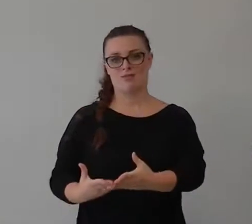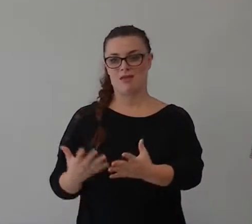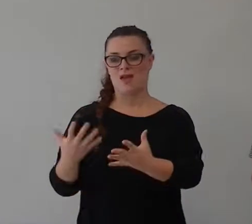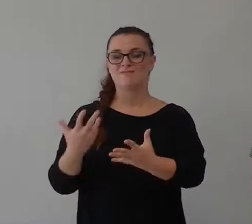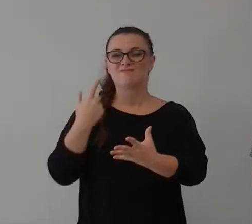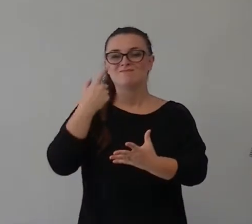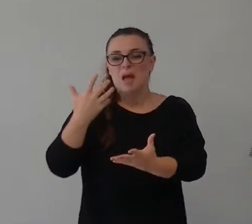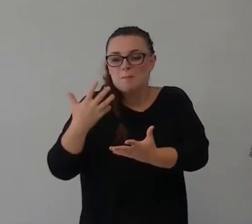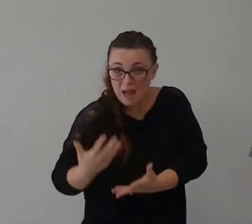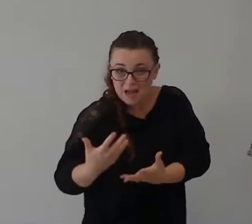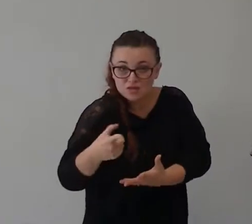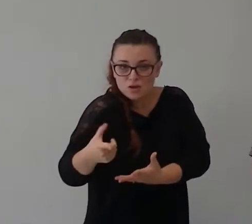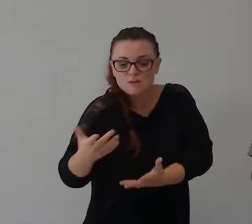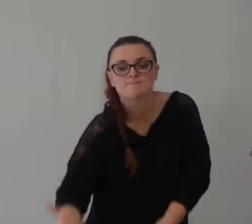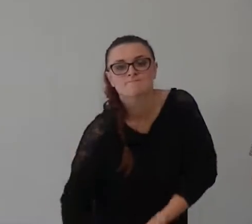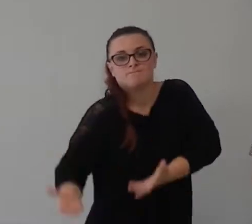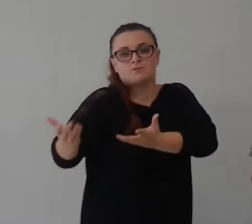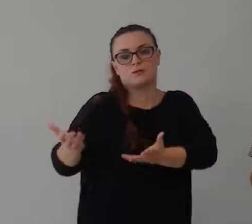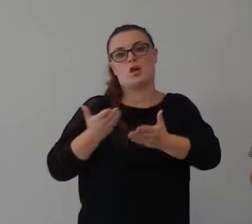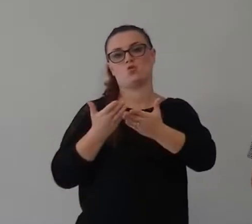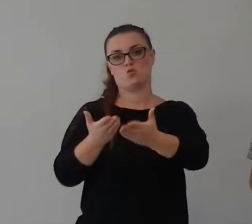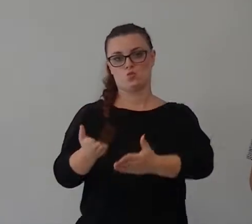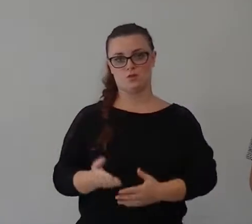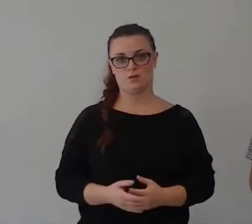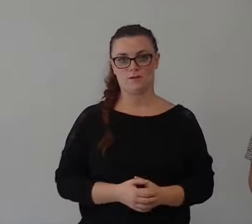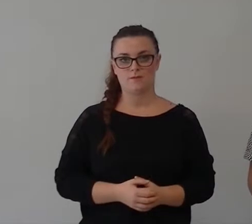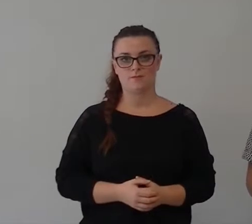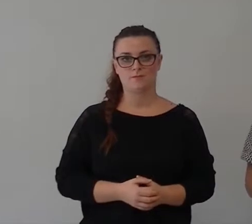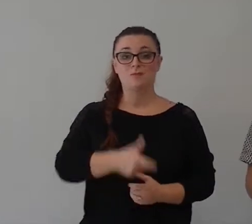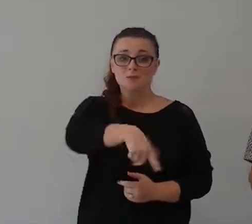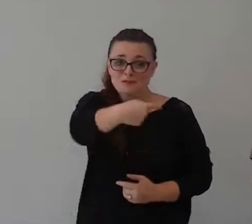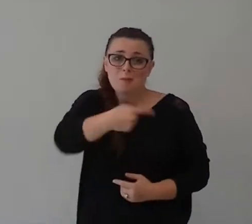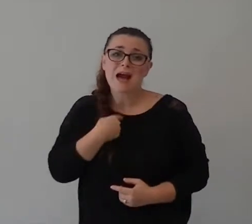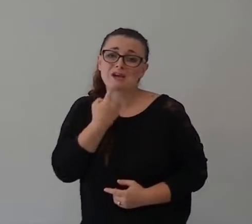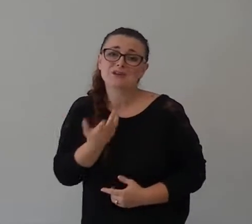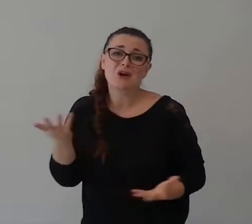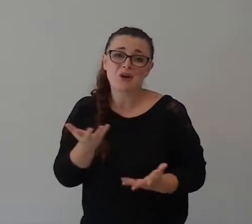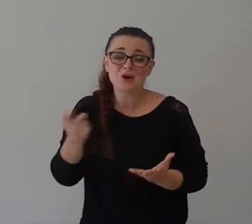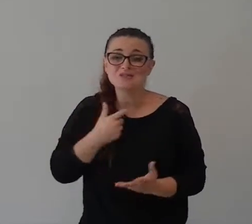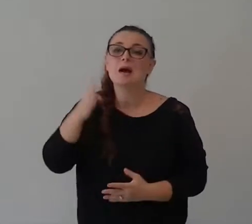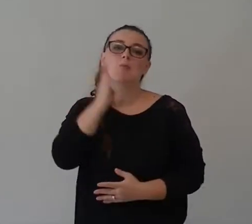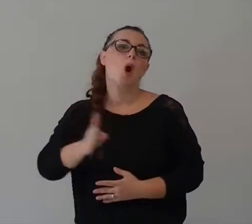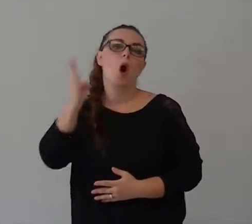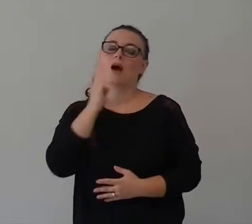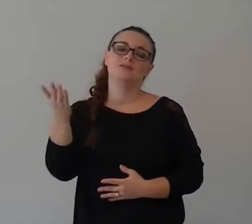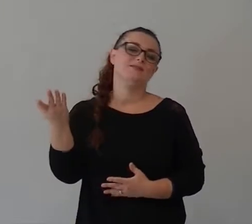donna in difesa. Per quello che dico che Boaz è un credente superiore. La quarta cosa che fa: